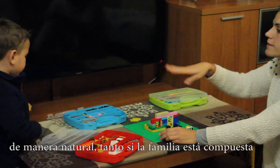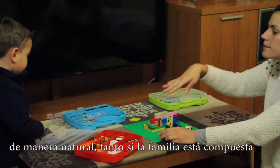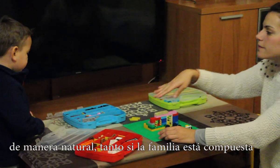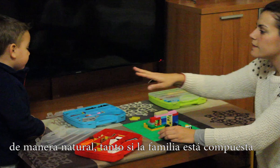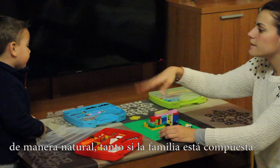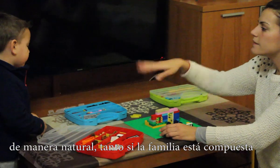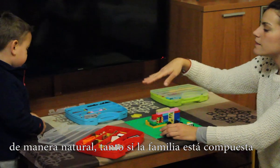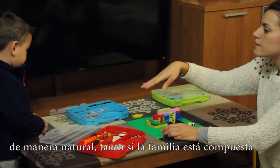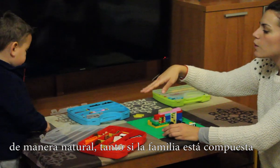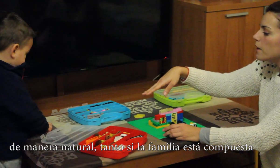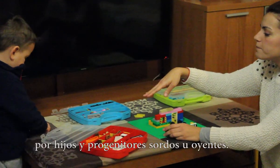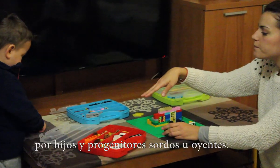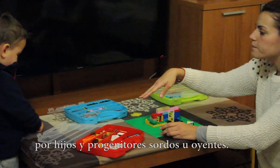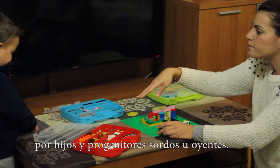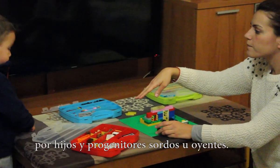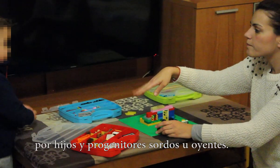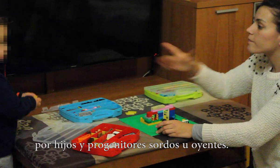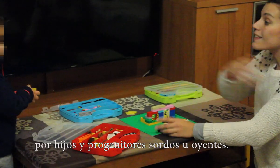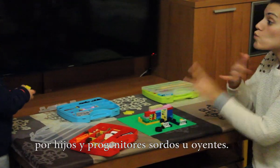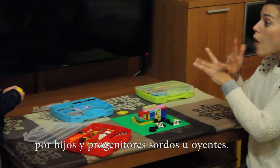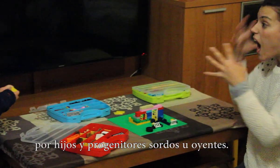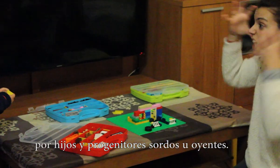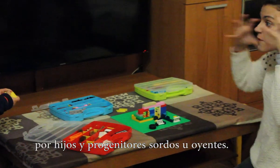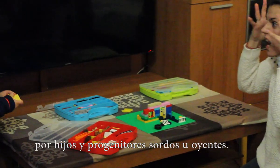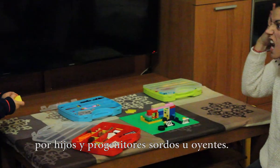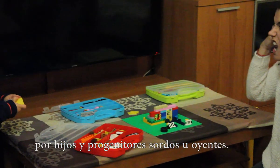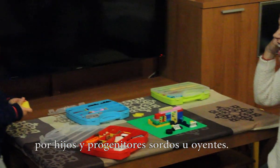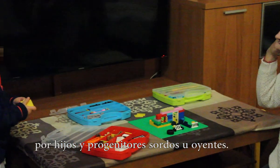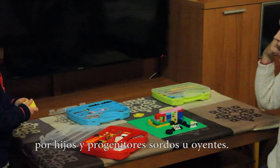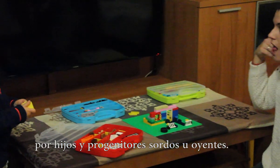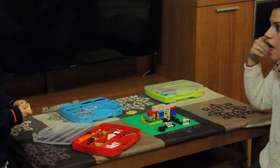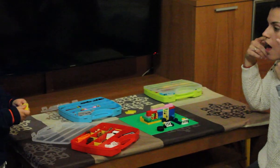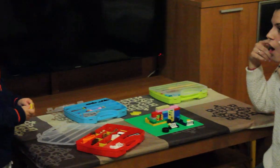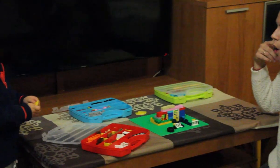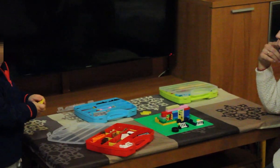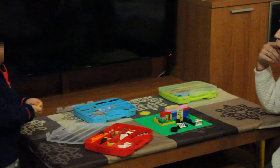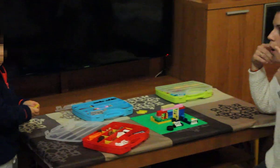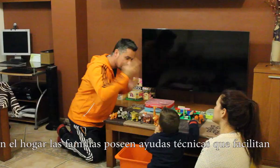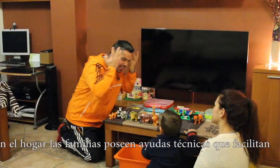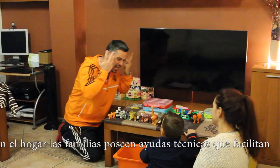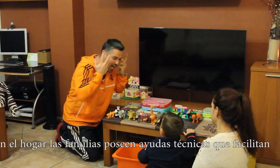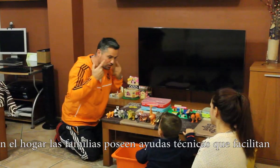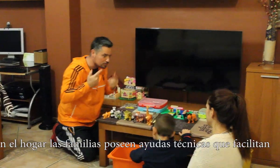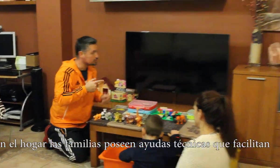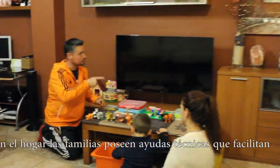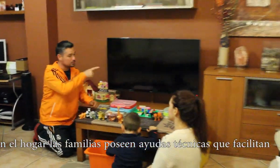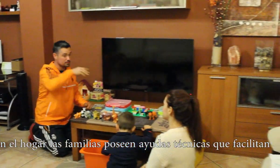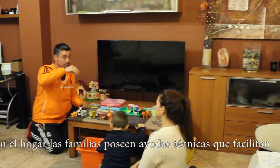tanto si la familia está compuesta por hijos y progenitores sordos u oyentes. En el hogar, las familias poseen